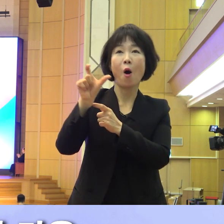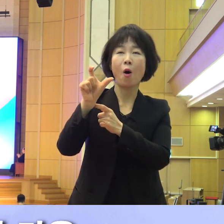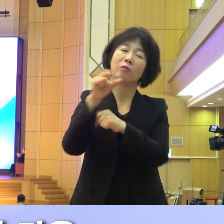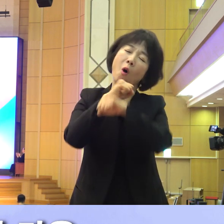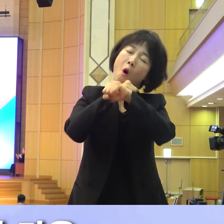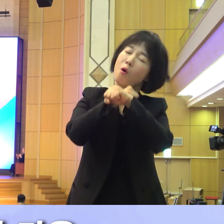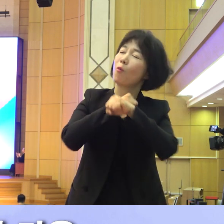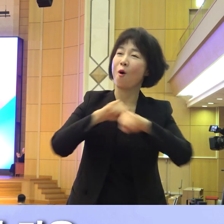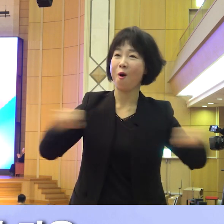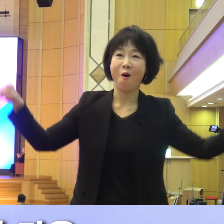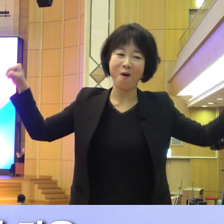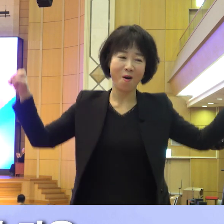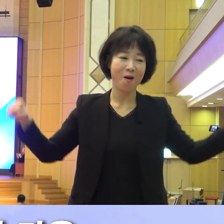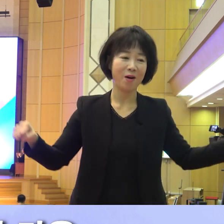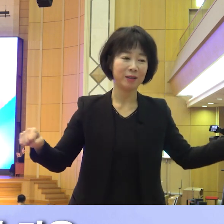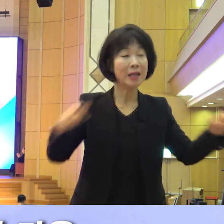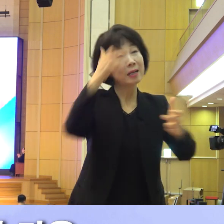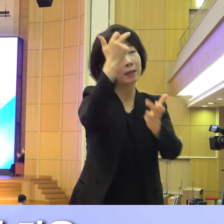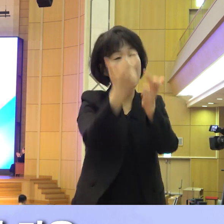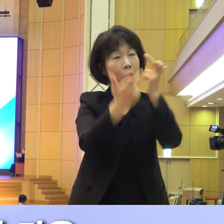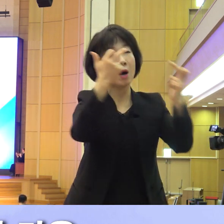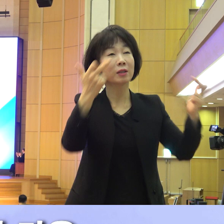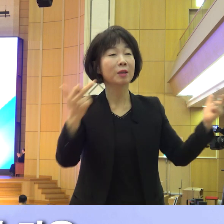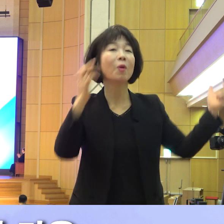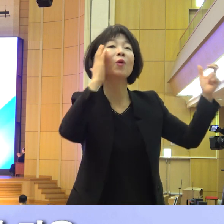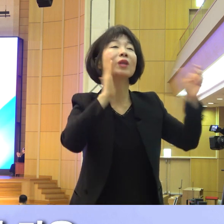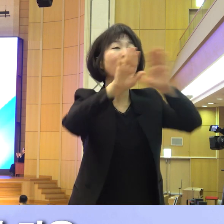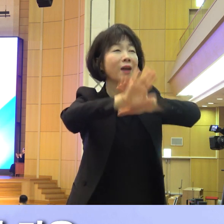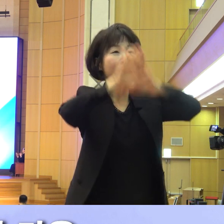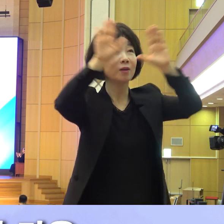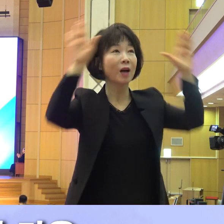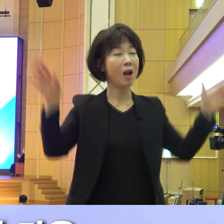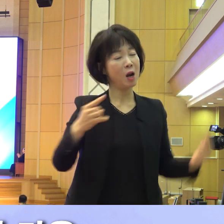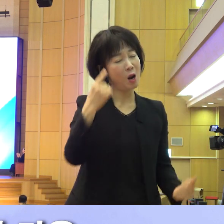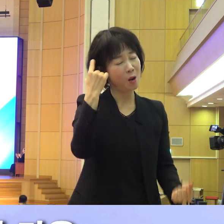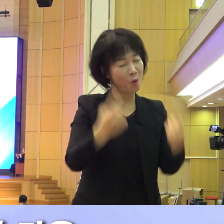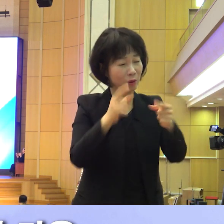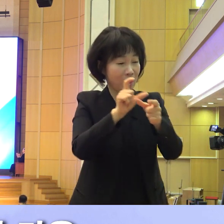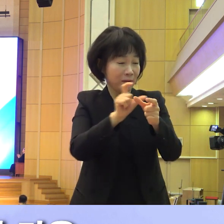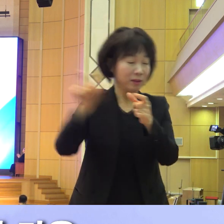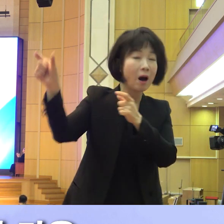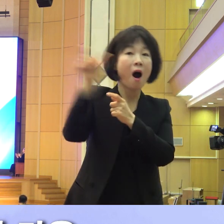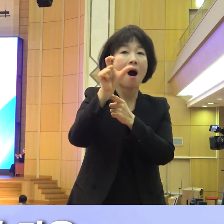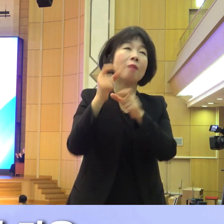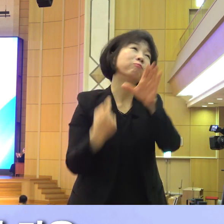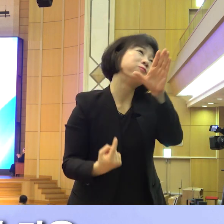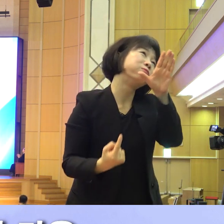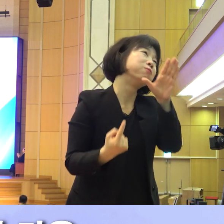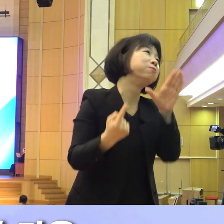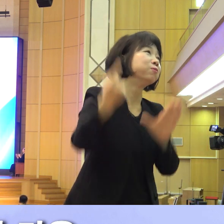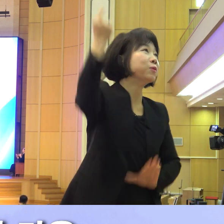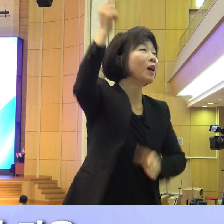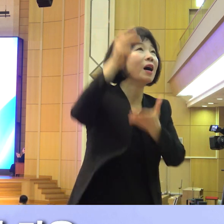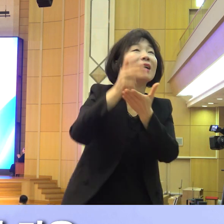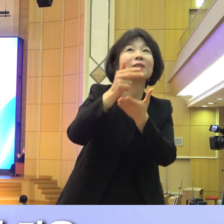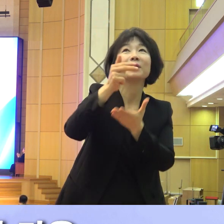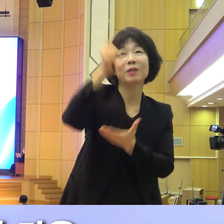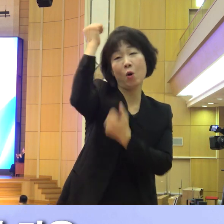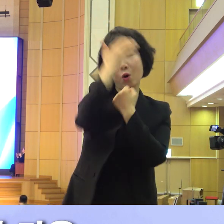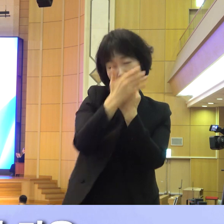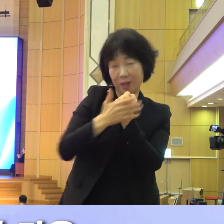더 넓고 저 산과 하늘보다 더 높은 주님의